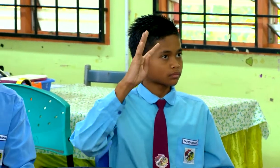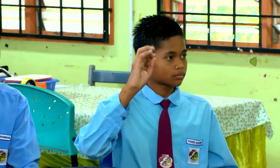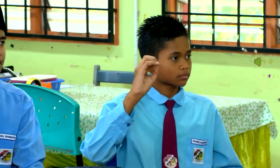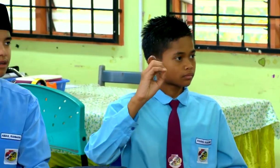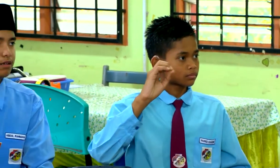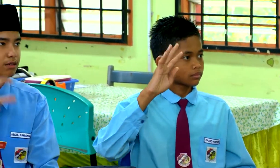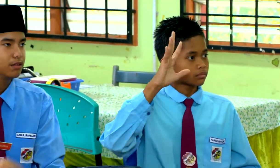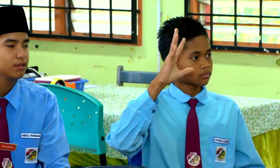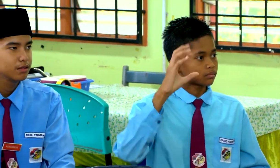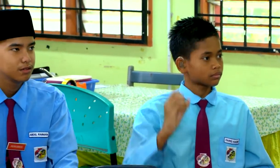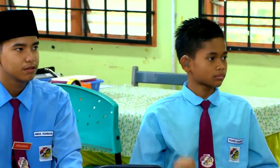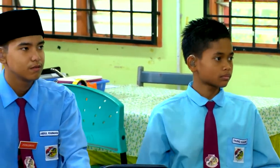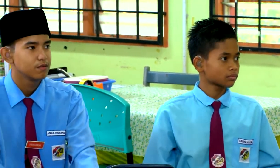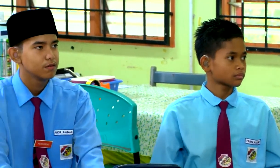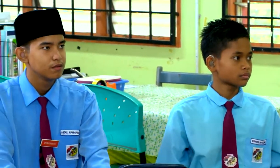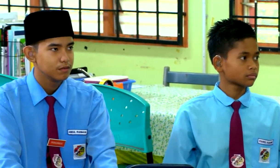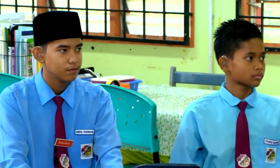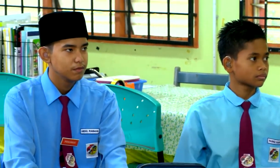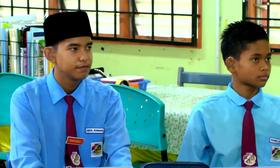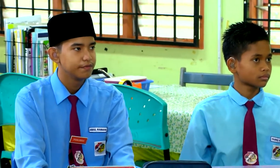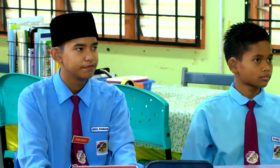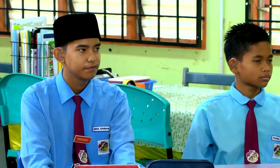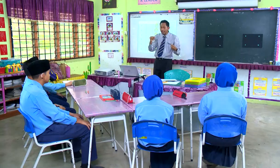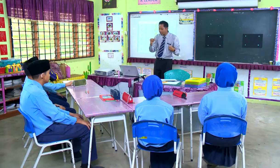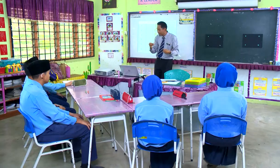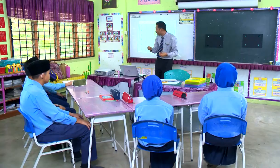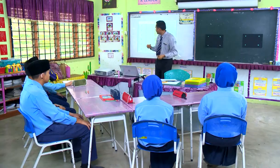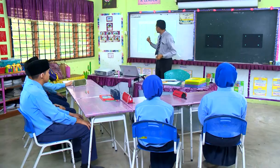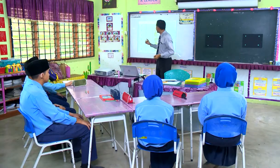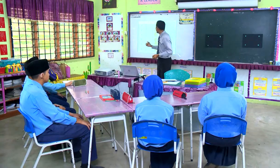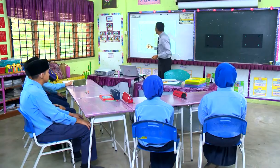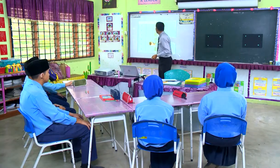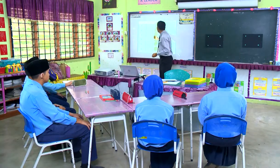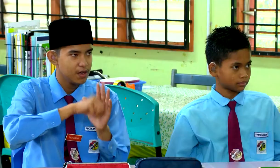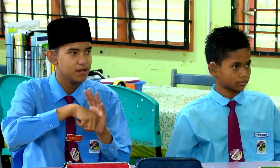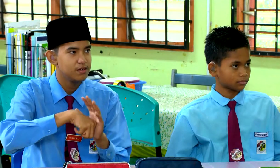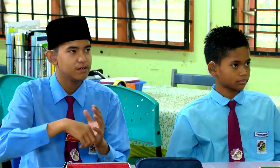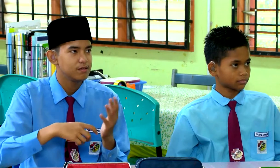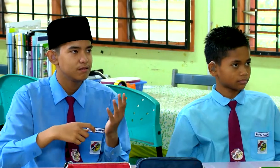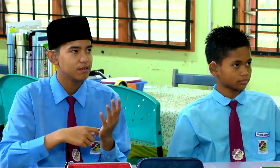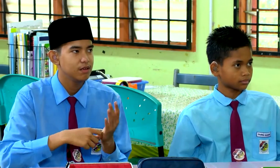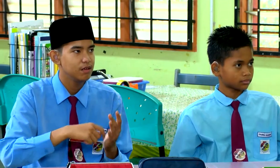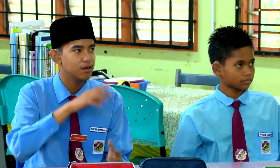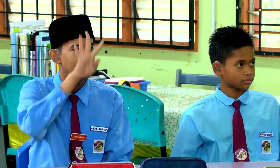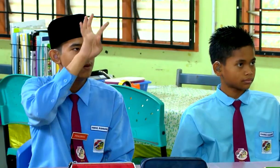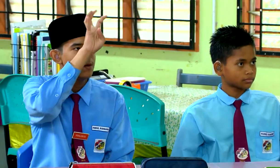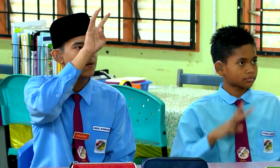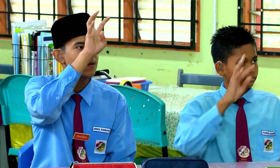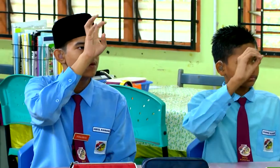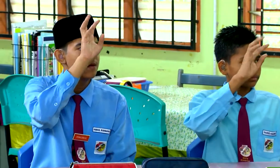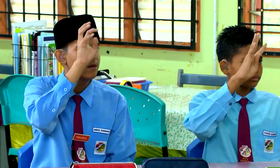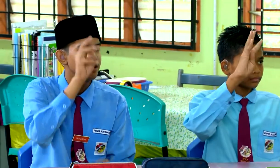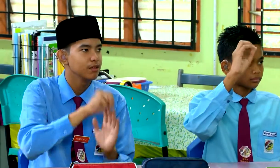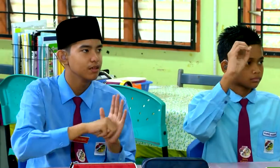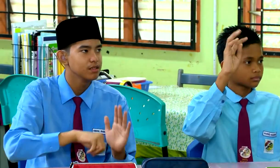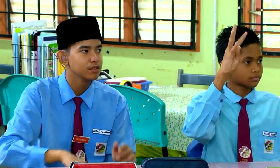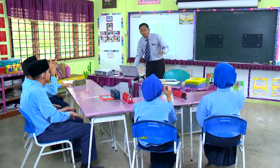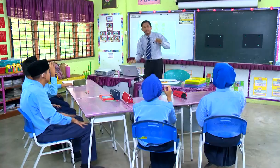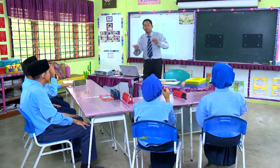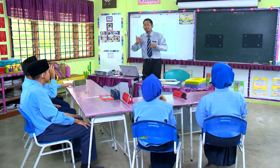5. Okey, berhenti. Ah, ha, habislah. Sekarang tambah dengan berapa minit? 40 minit. 40 minit. Sama-sama